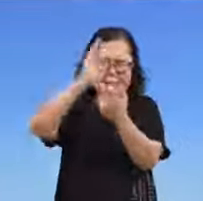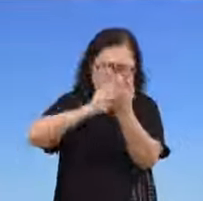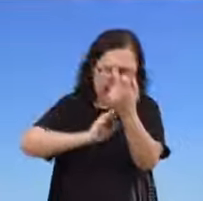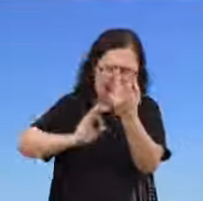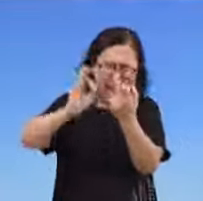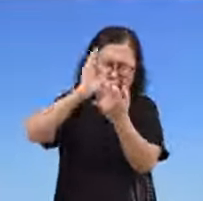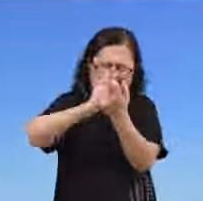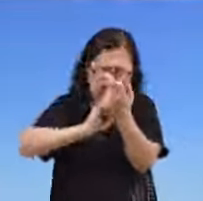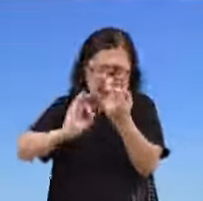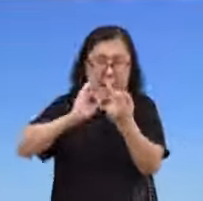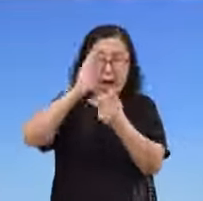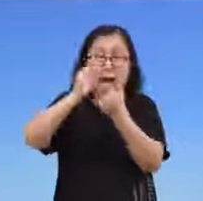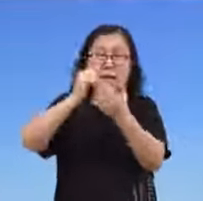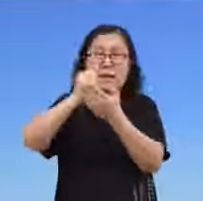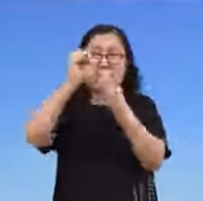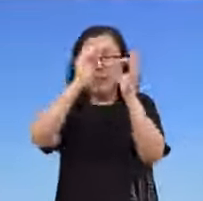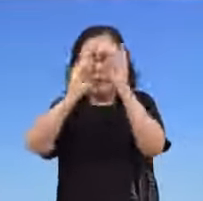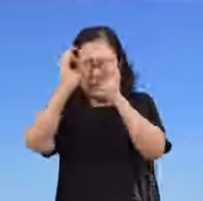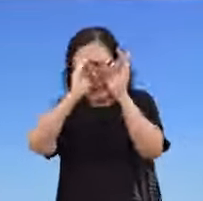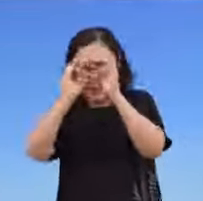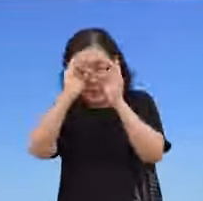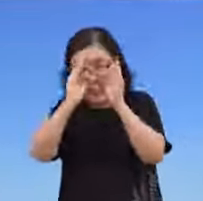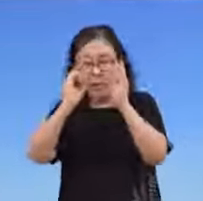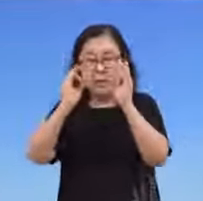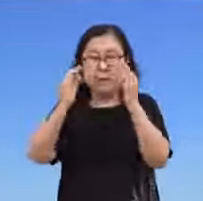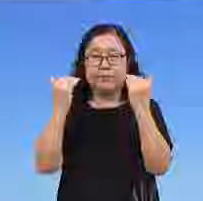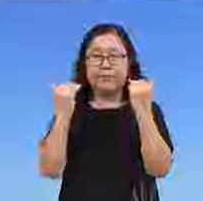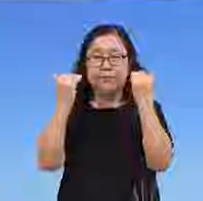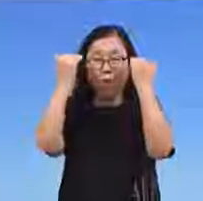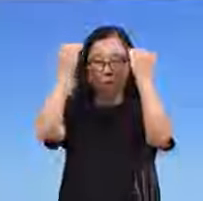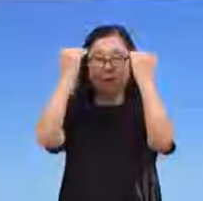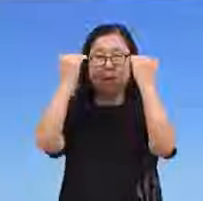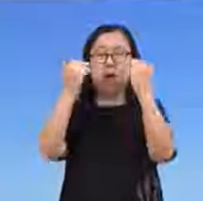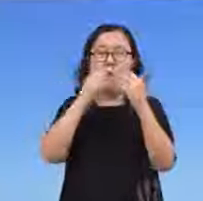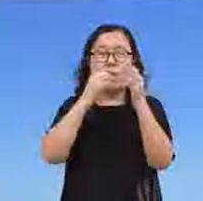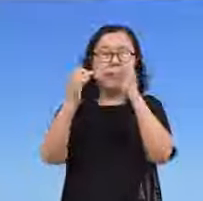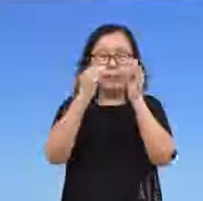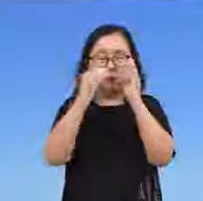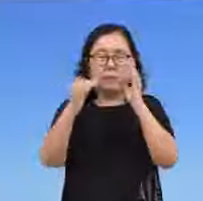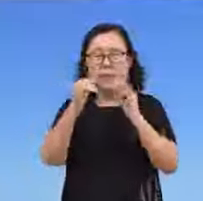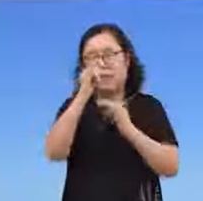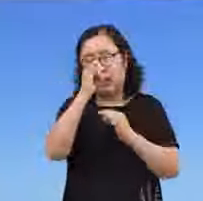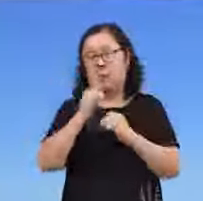하나님을 부르짖는 그 많은 어른들의 그 외침이